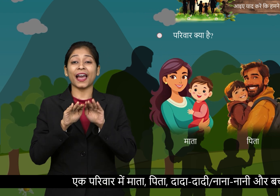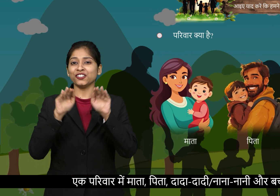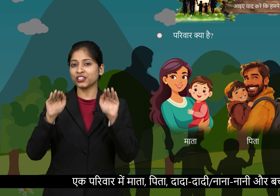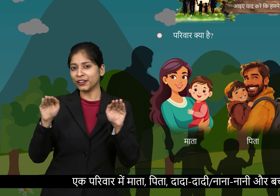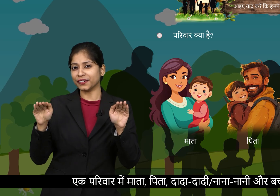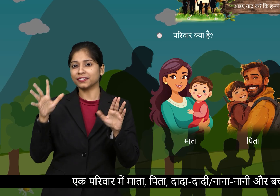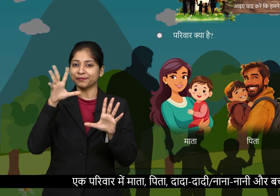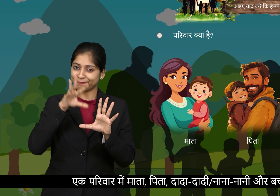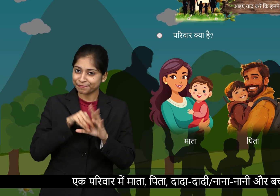हैं।